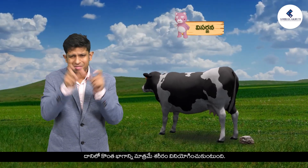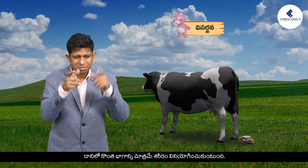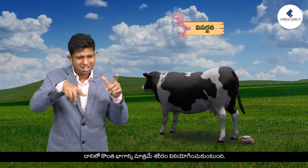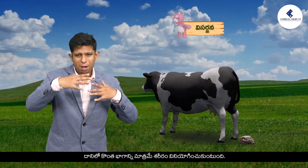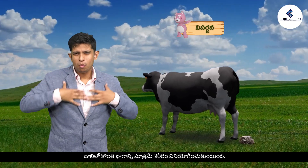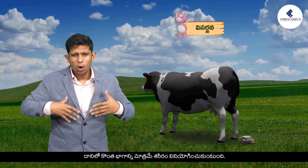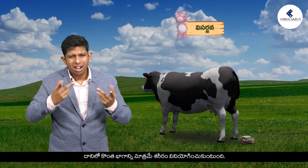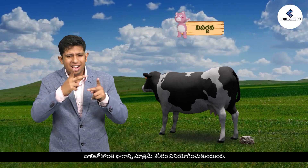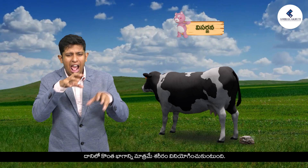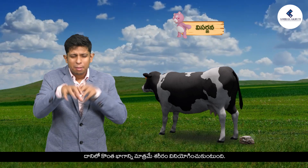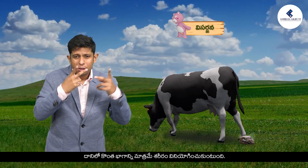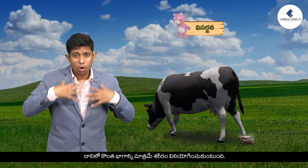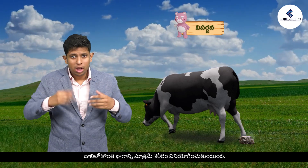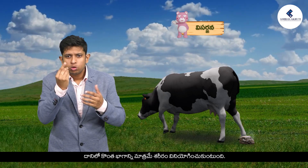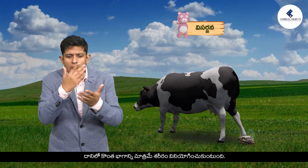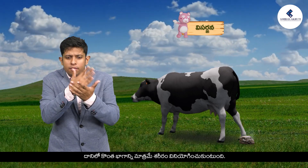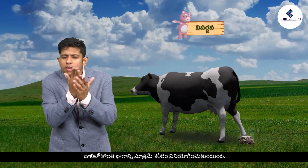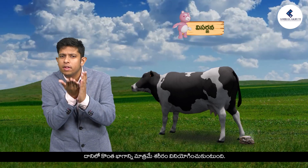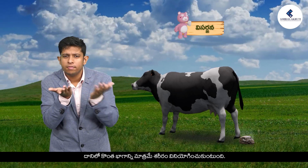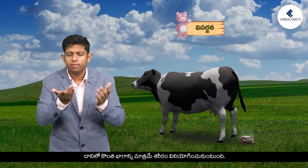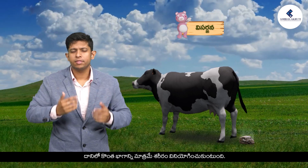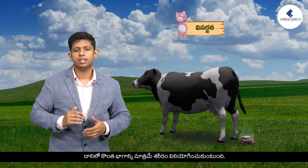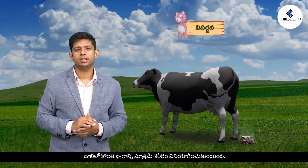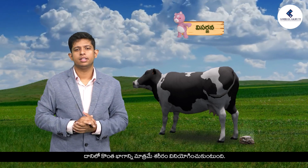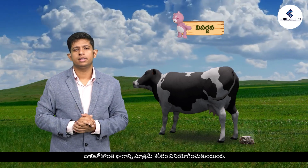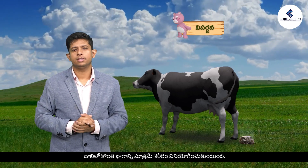శరీరం వినియోగించుకుంటుంది.